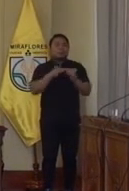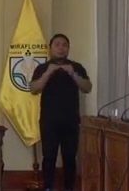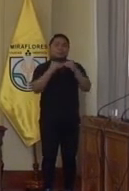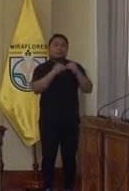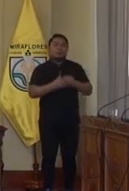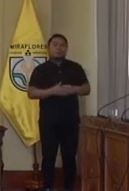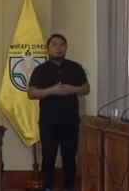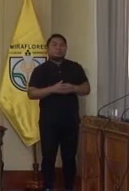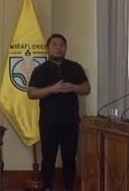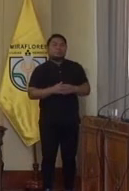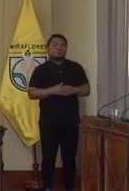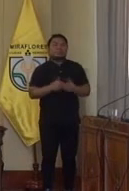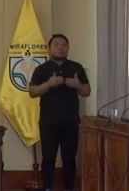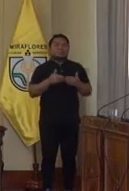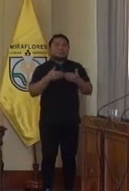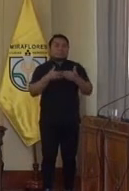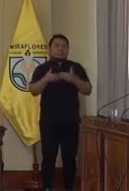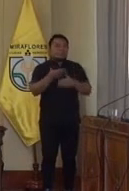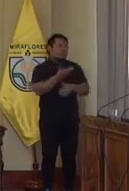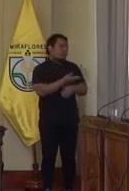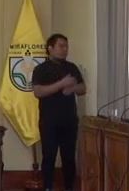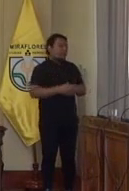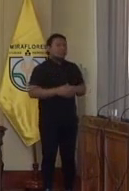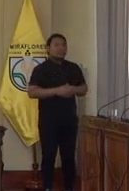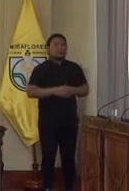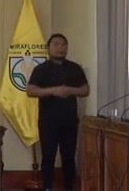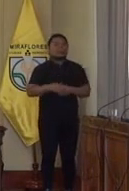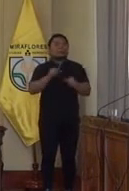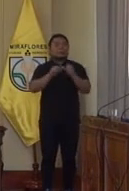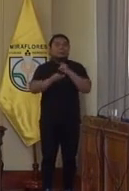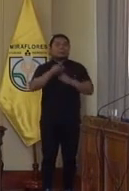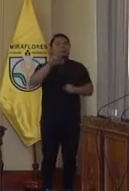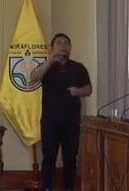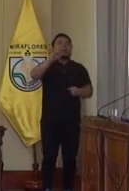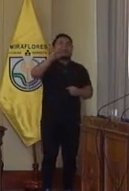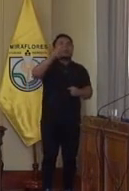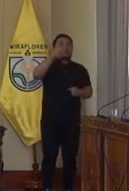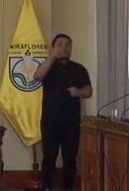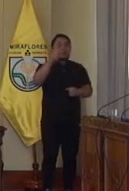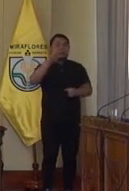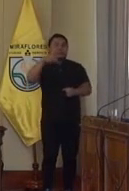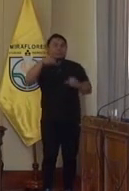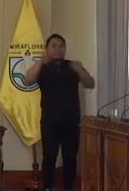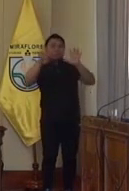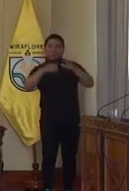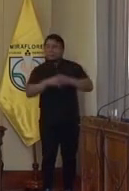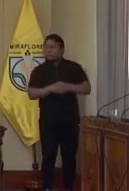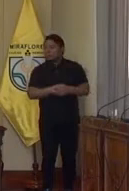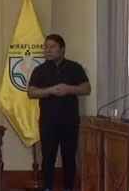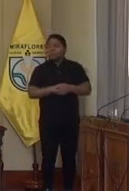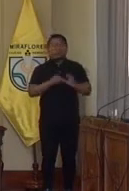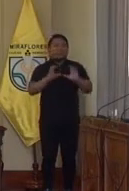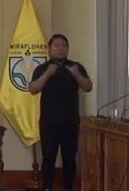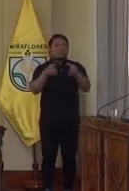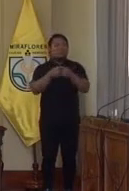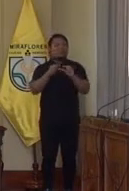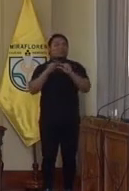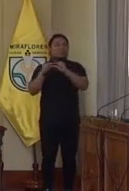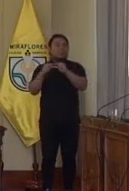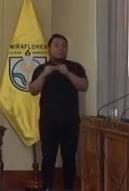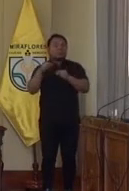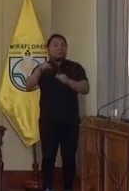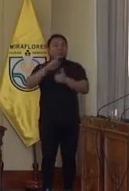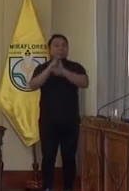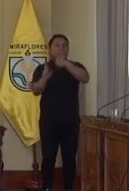unanimidad. Siga, señora secretaria. Dictamen número 010-2019 de la Comisión Conjunta